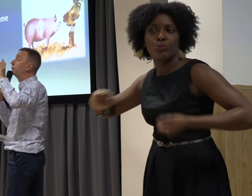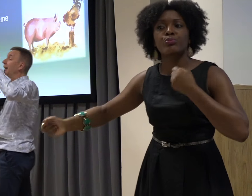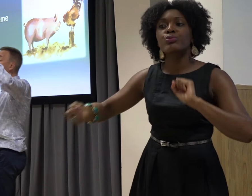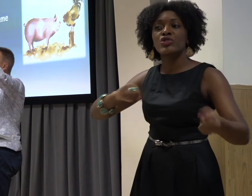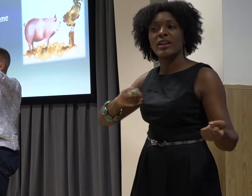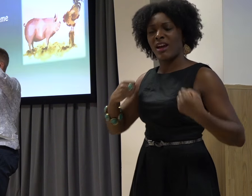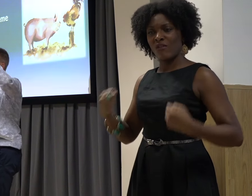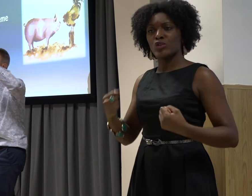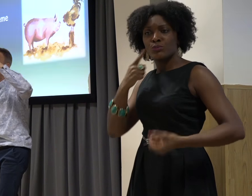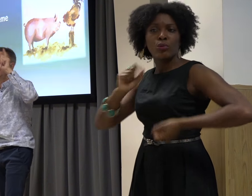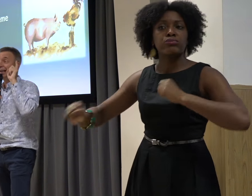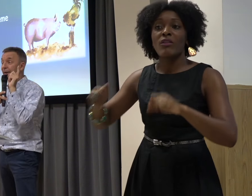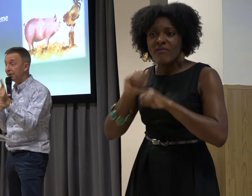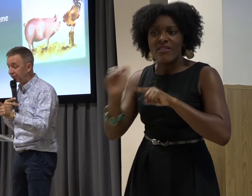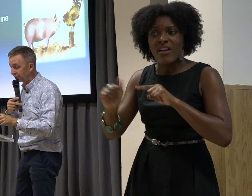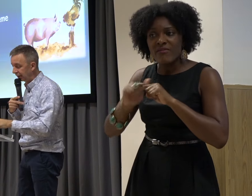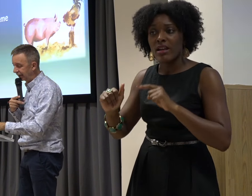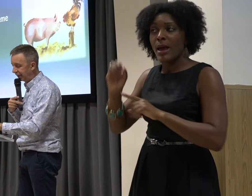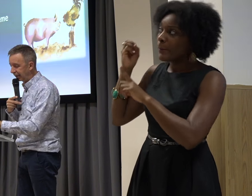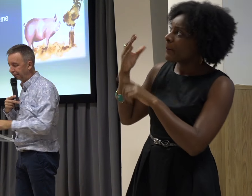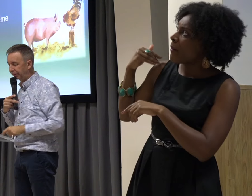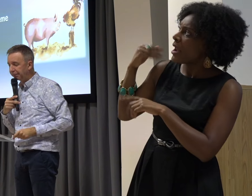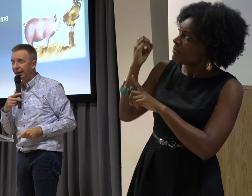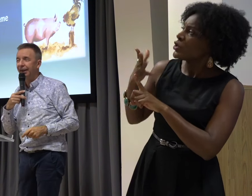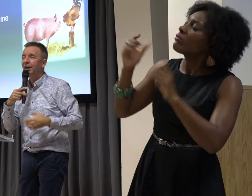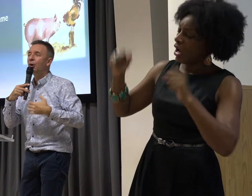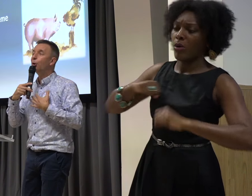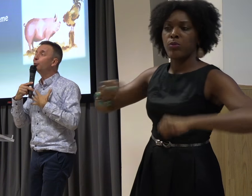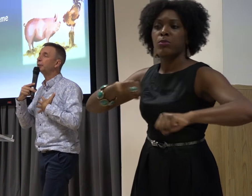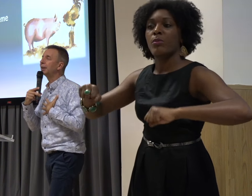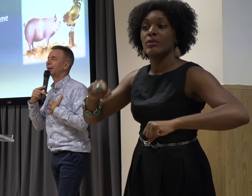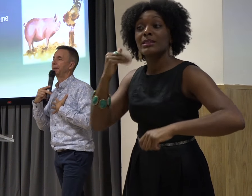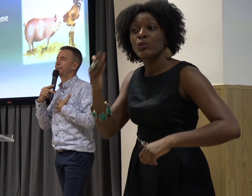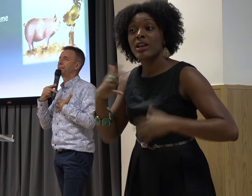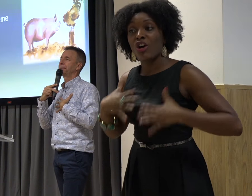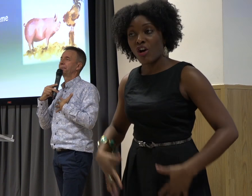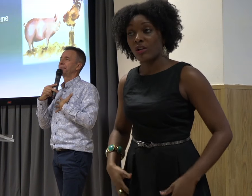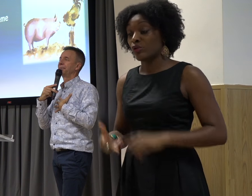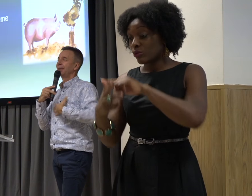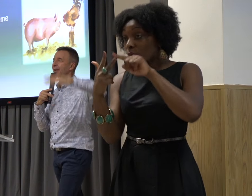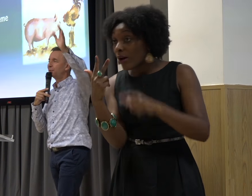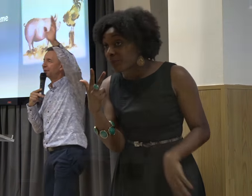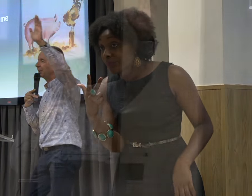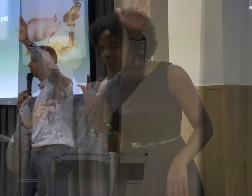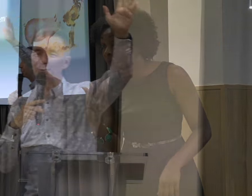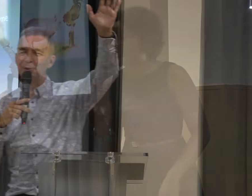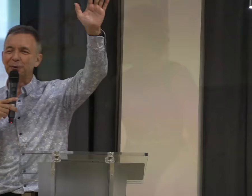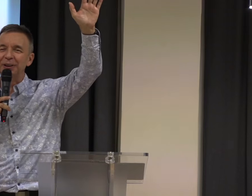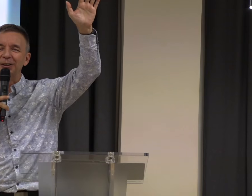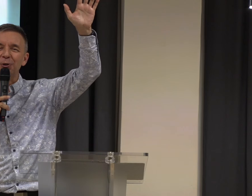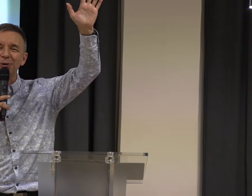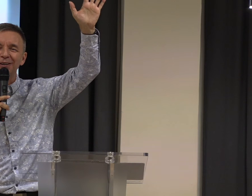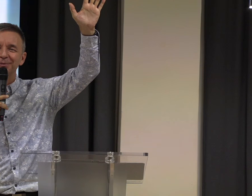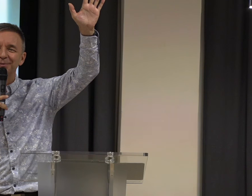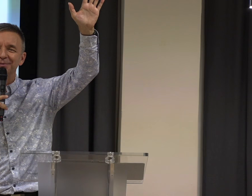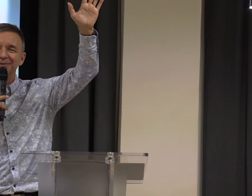vous pouvez accomplir ainsi la mission qu'il a préparée. Offrir. Est-ce que vous aimez quand on vous offre